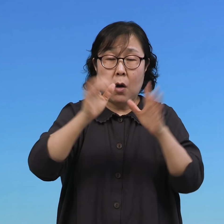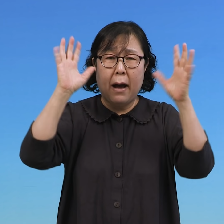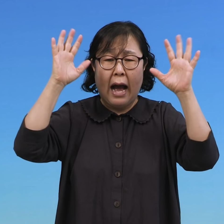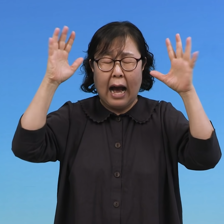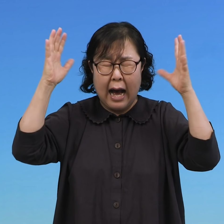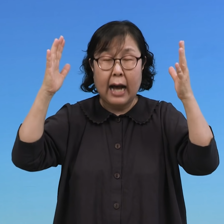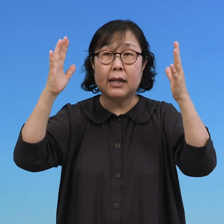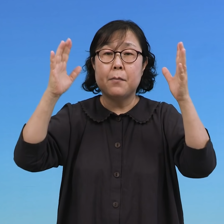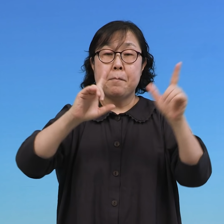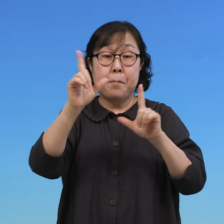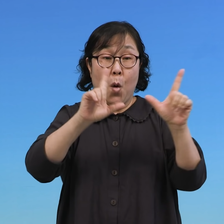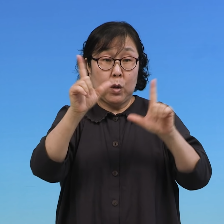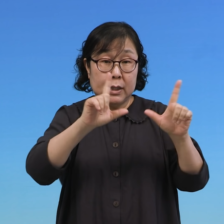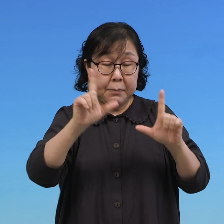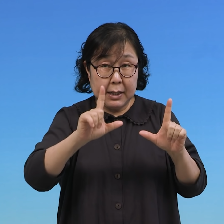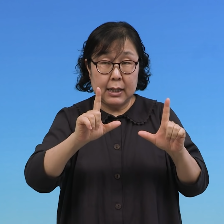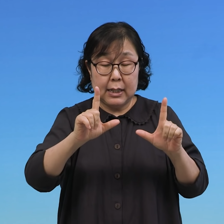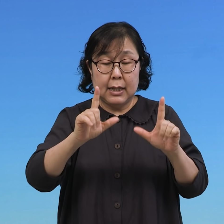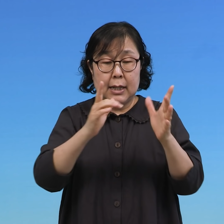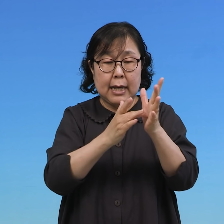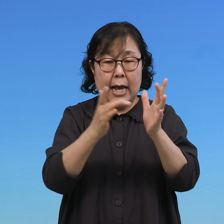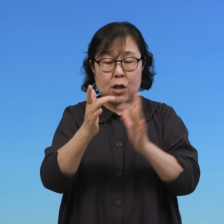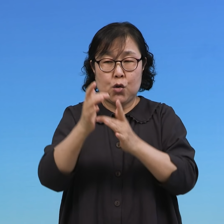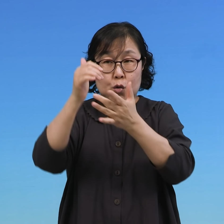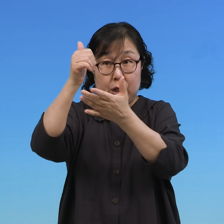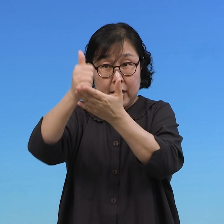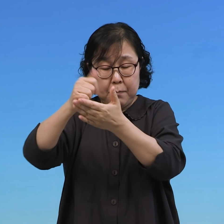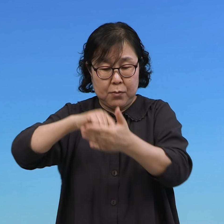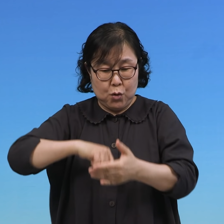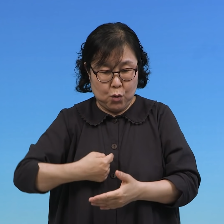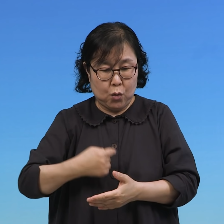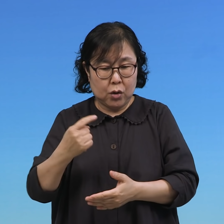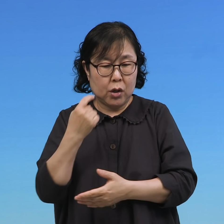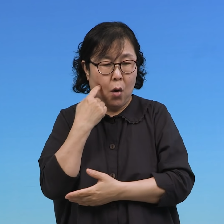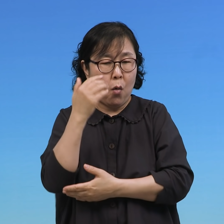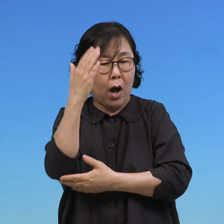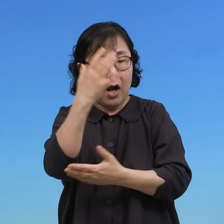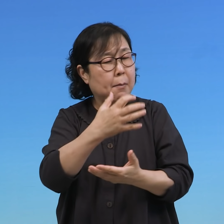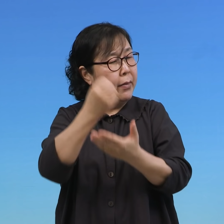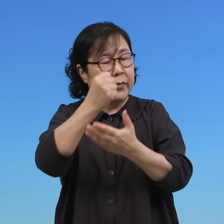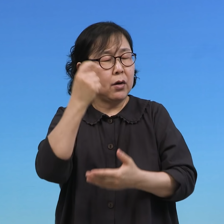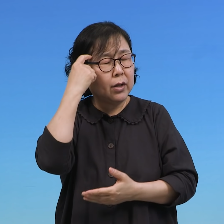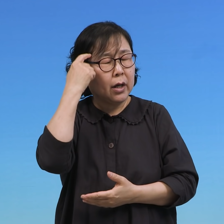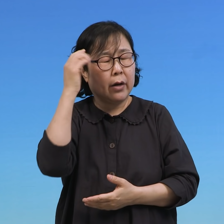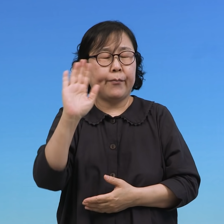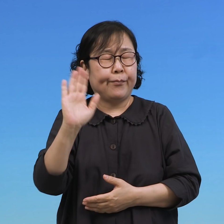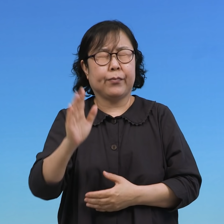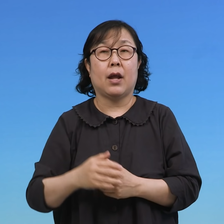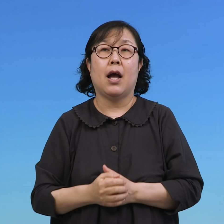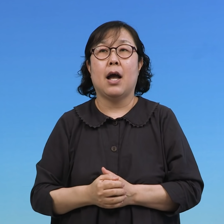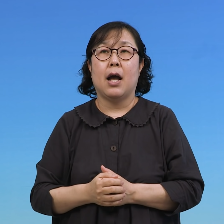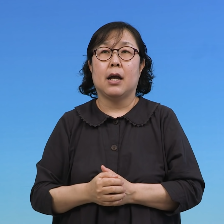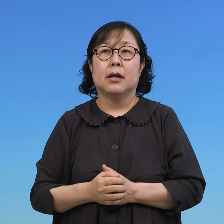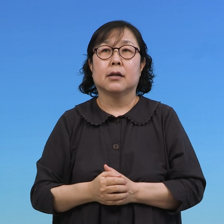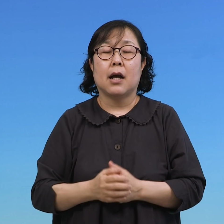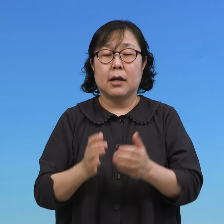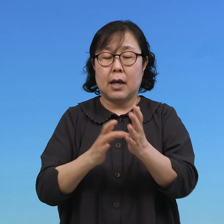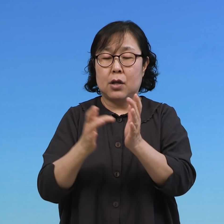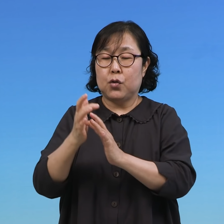씻고 하는 이거를 주님이 전성기나 영광이 왔다 이렇게 생각하시는 게 아니라 여기서 예수님이 말씀하시는